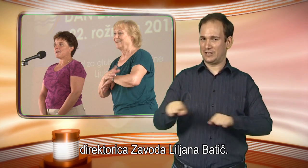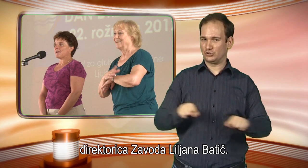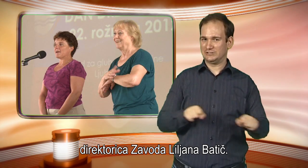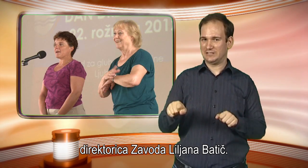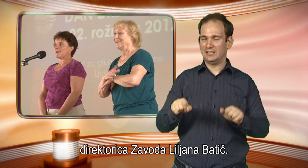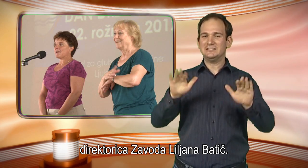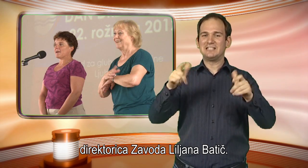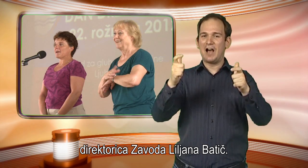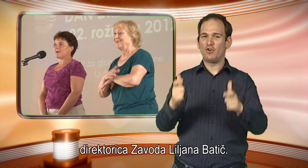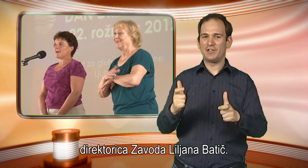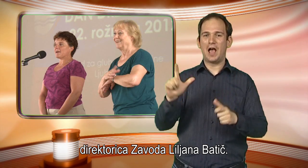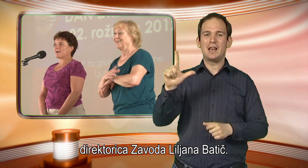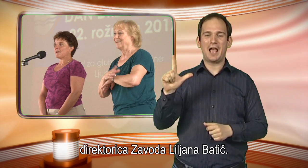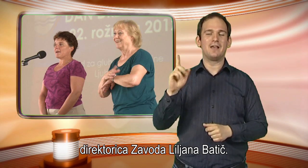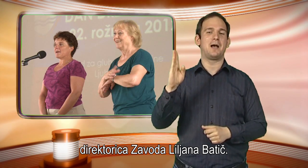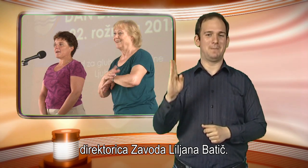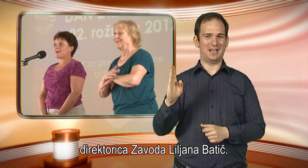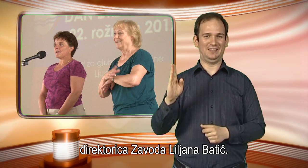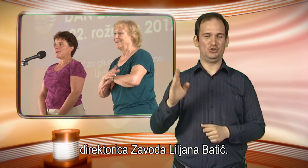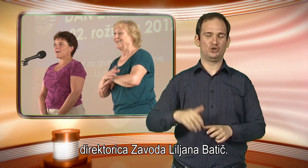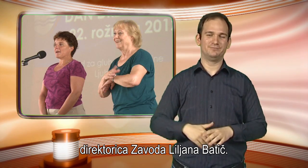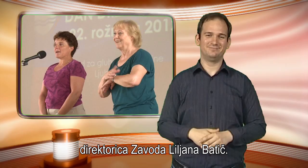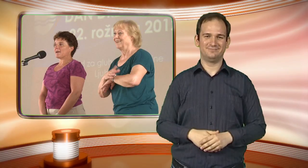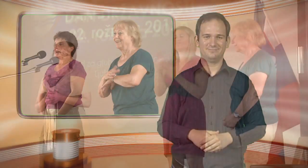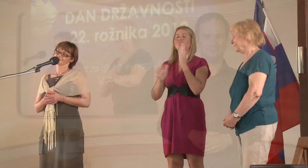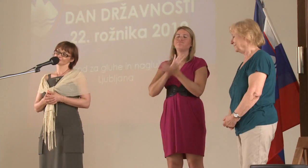dosedanja direktorica Zavoda Liljana Batič.